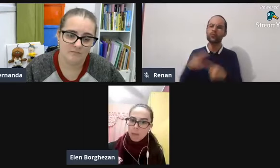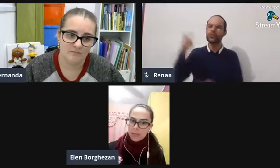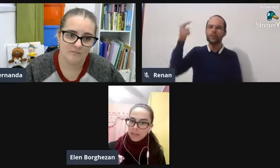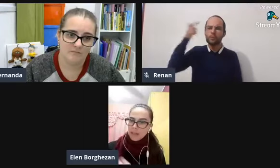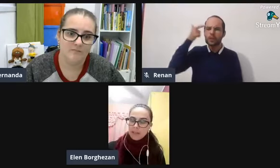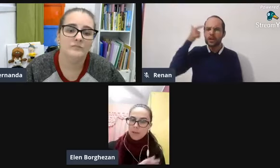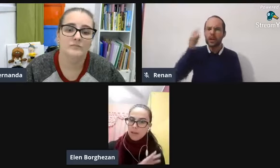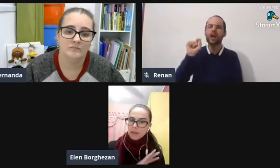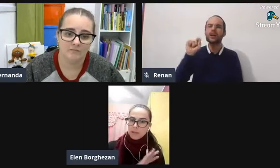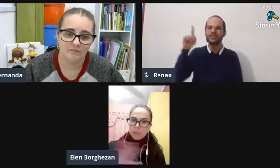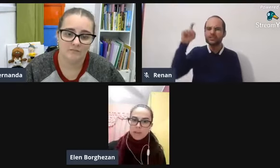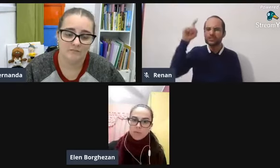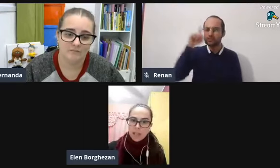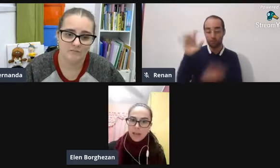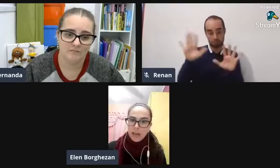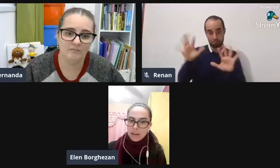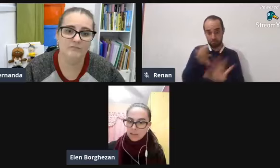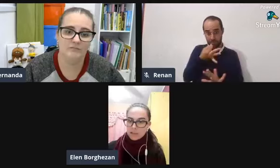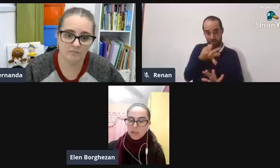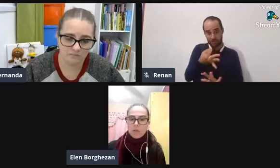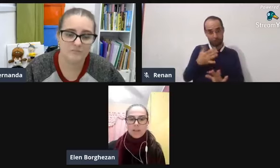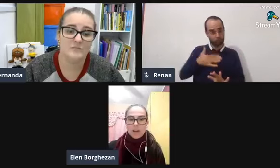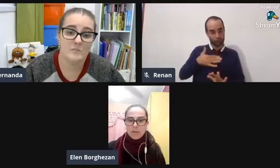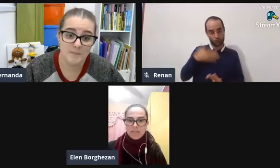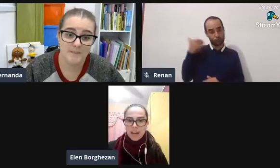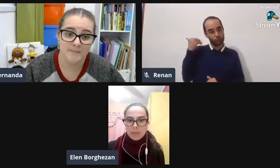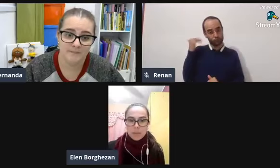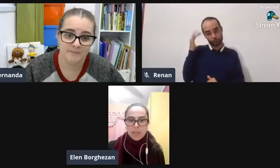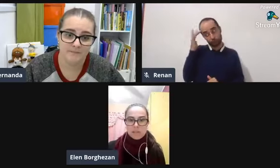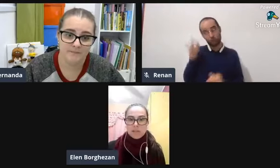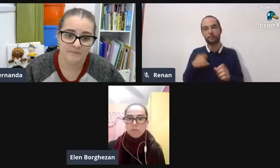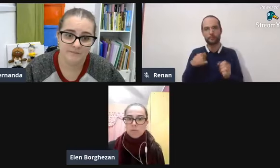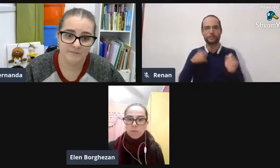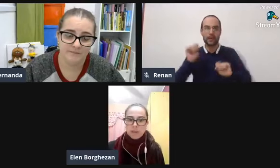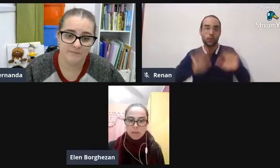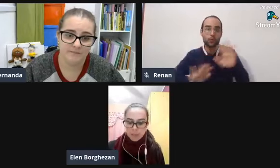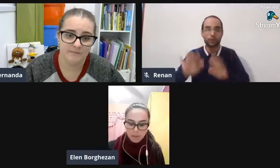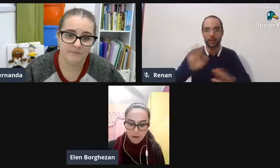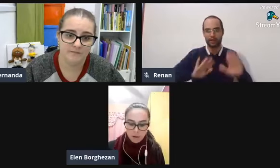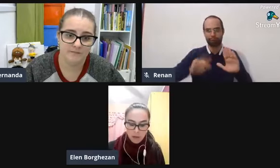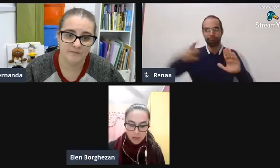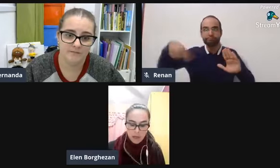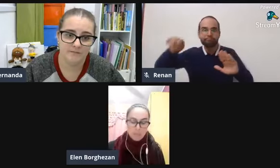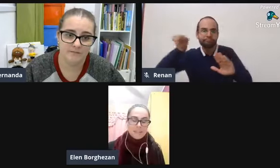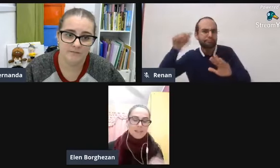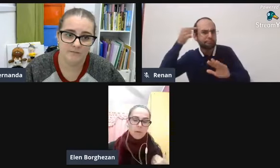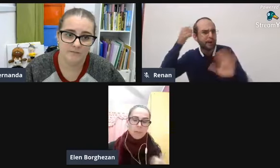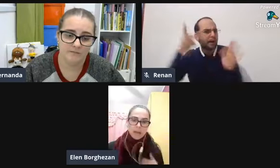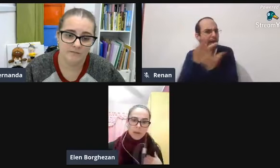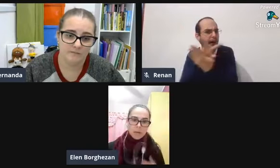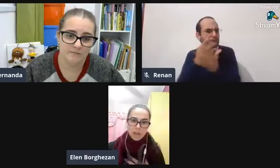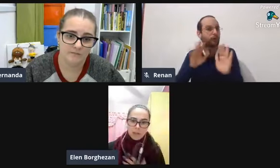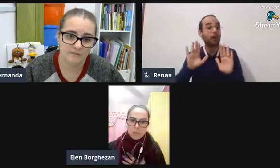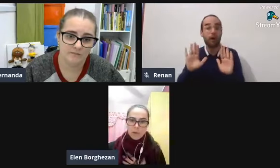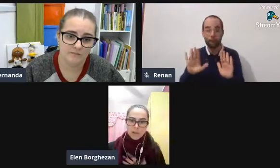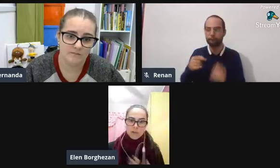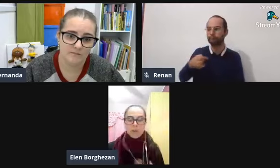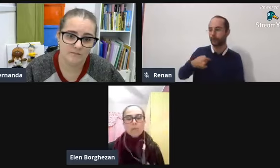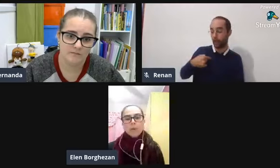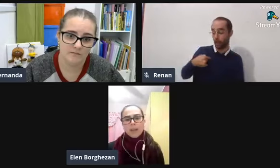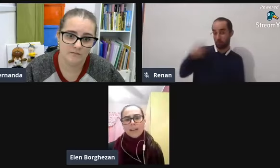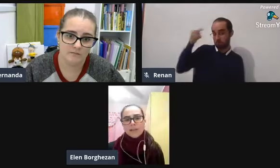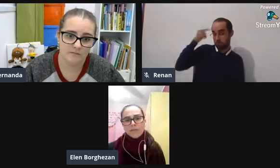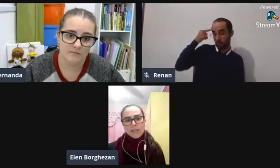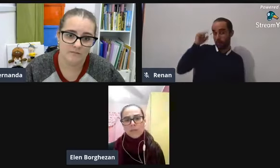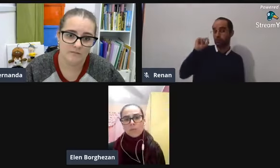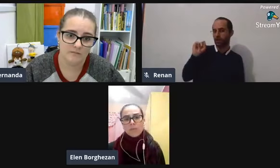opinião própria, né? Não é a opinião de ninguém. A gente tem que cuidar o que fala, porque às vezes as pessoas podem interpretar mal. Mas eu tenho no meu entendimento,